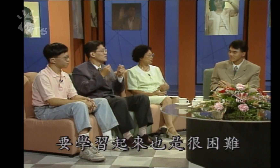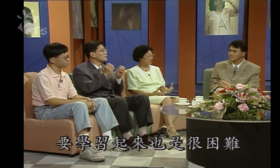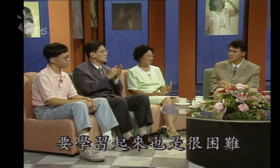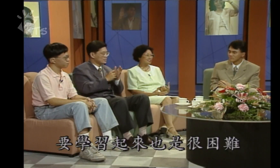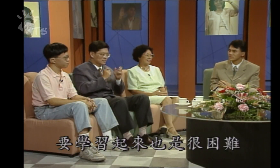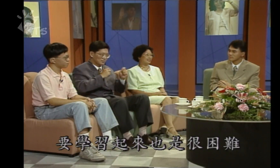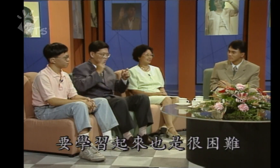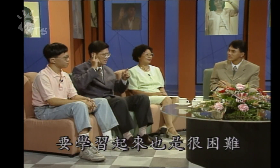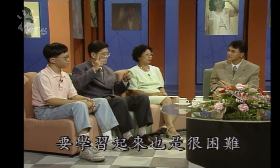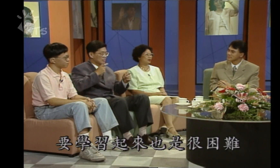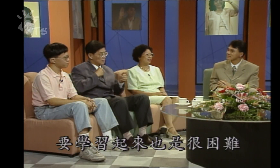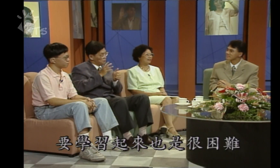学习起来也是很困难。